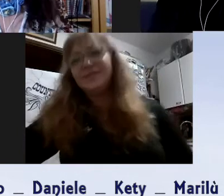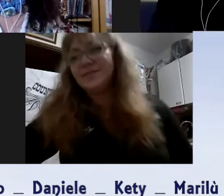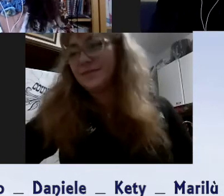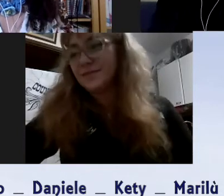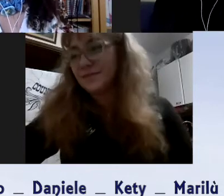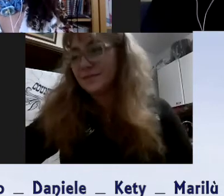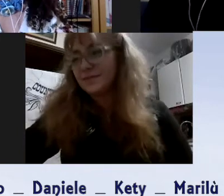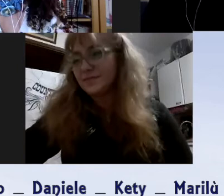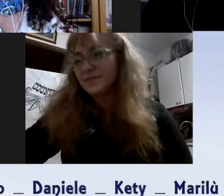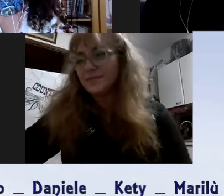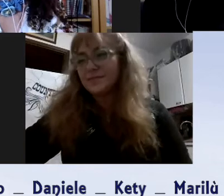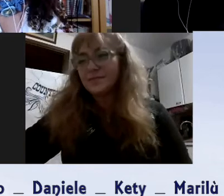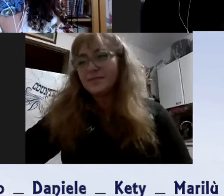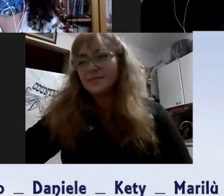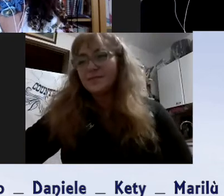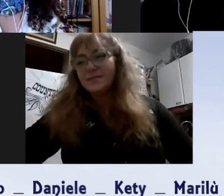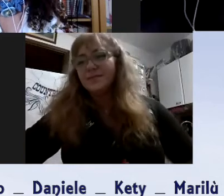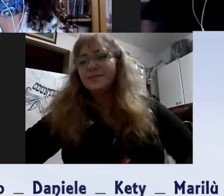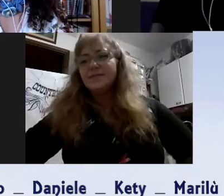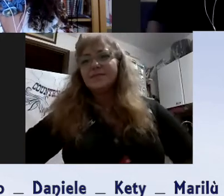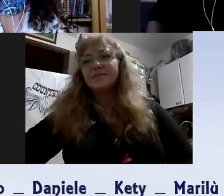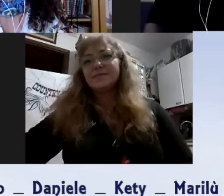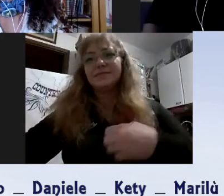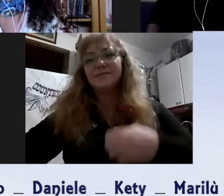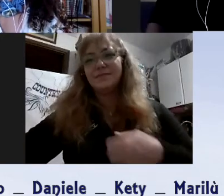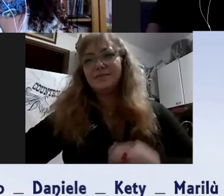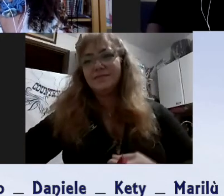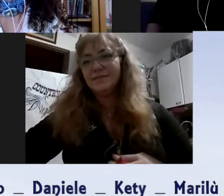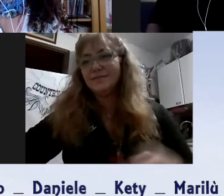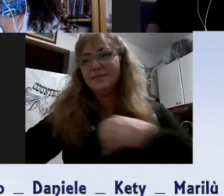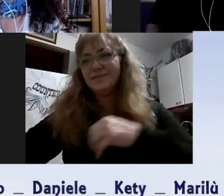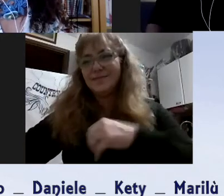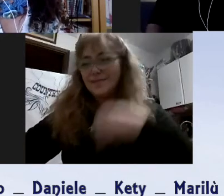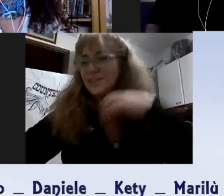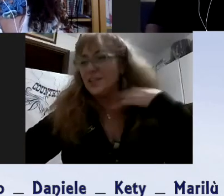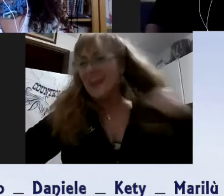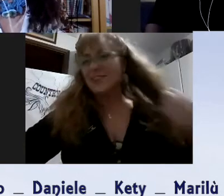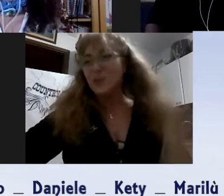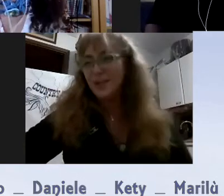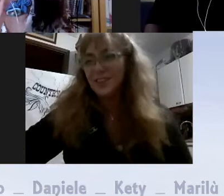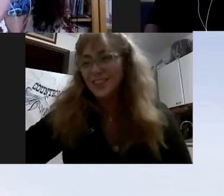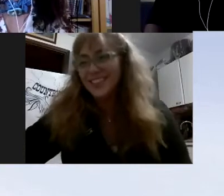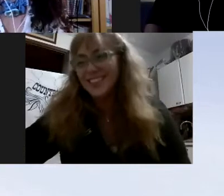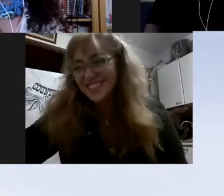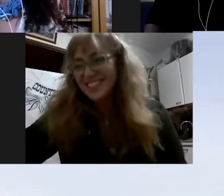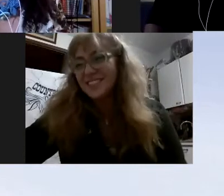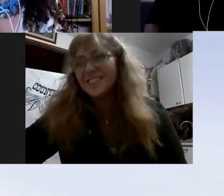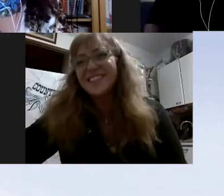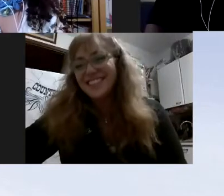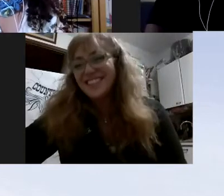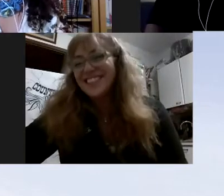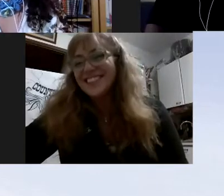fuori onda, che ha raggiunto non soltanto il primo, ma anche il secondo, il terzo, il quarto, il quinto, il sesto livello, che lo sto